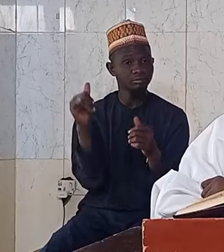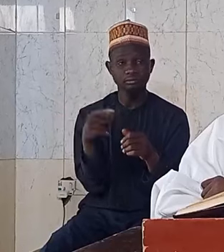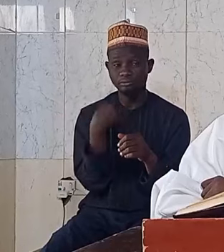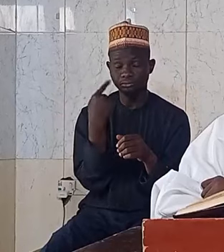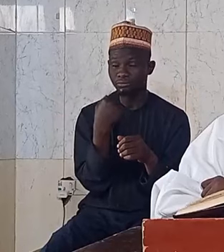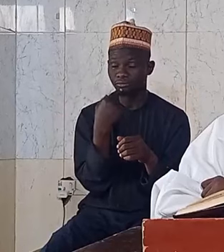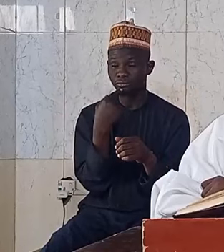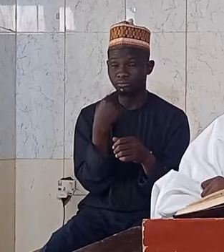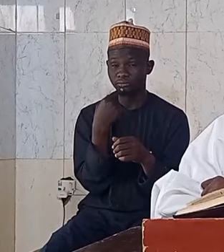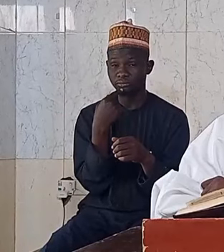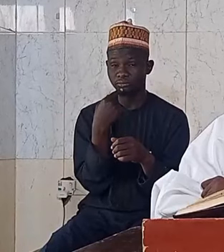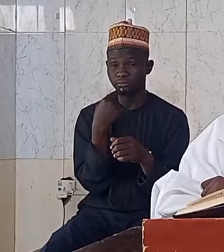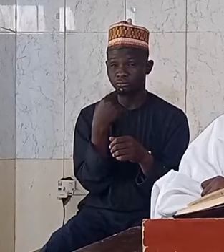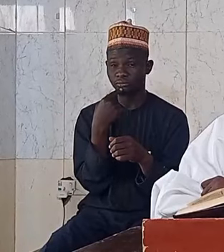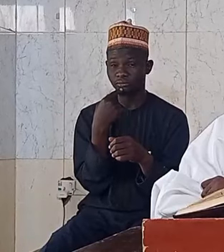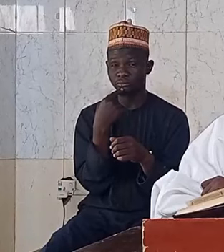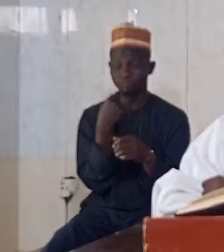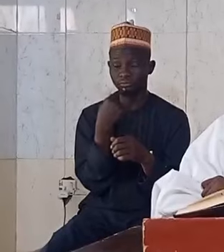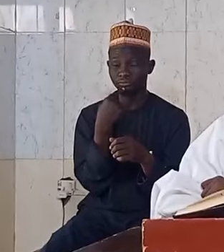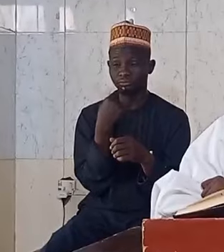yake na